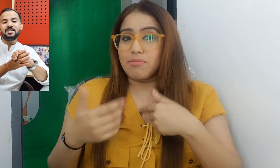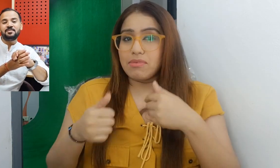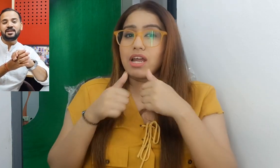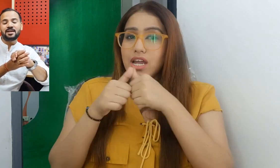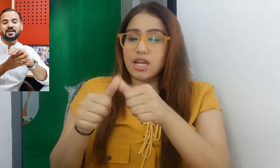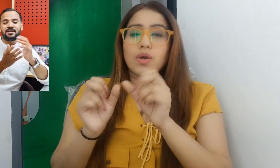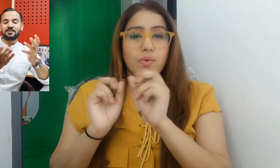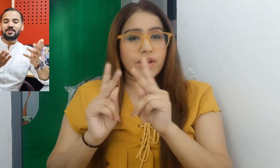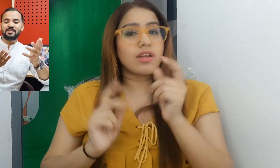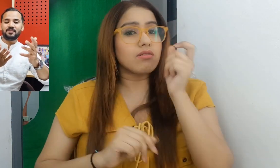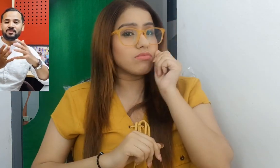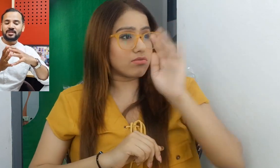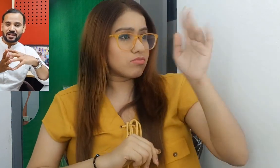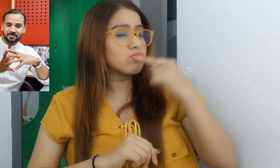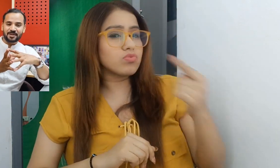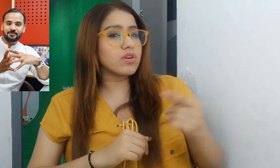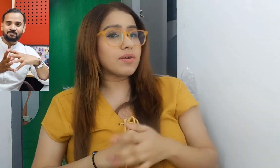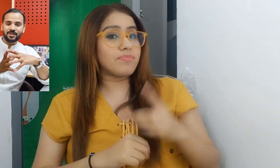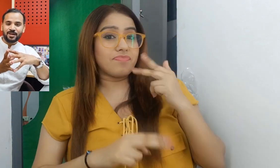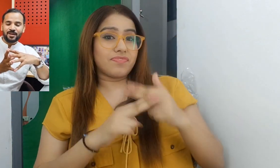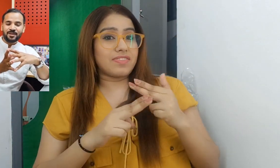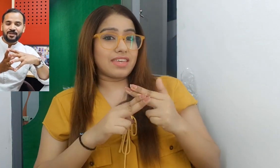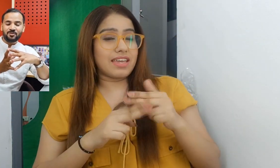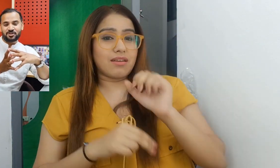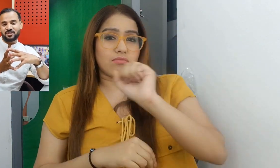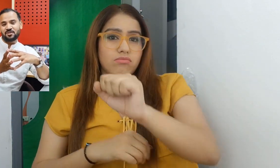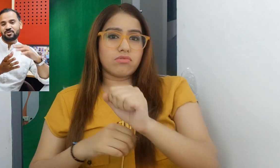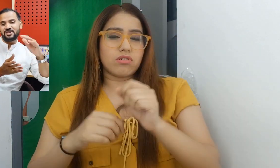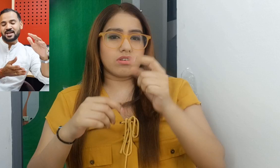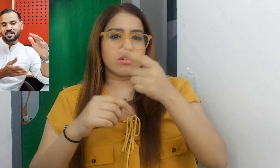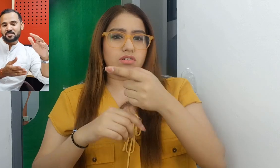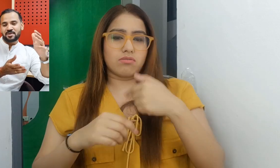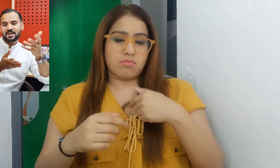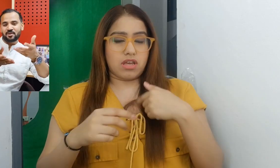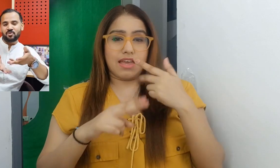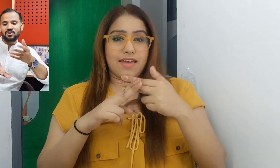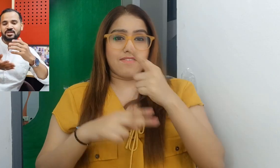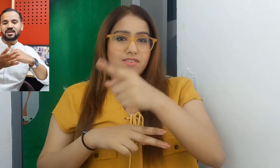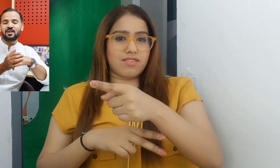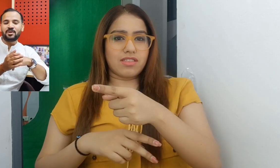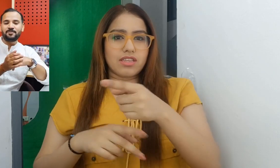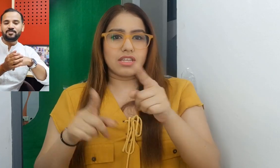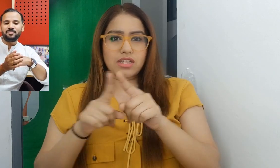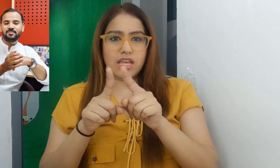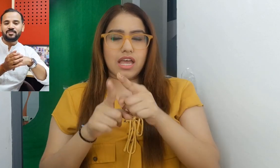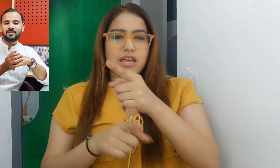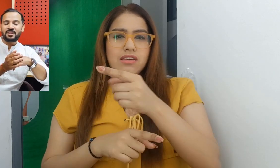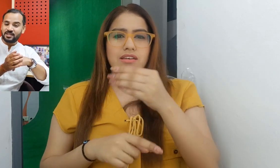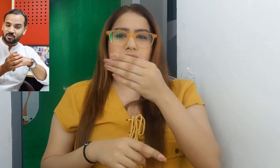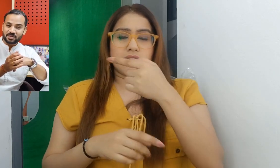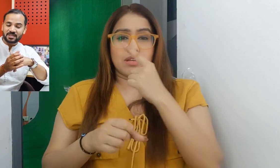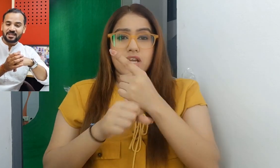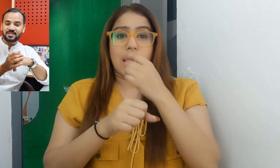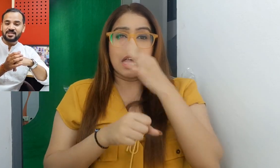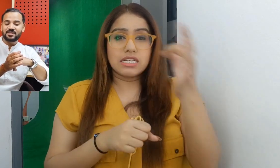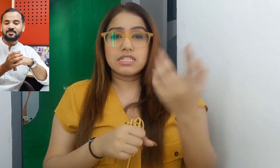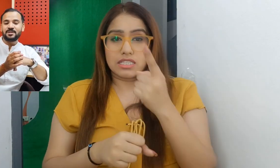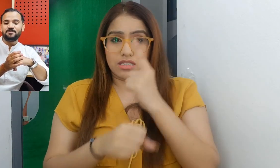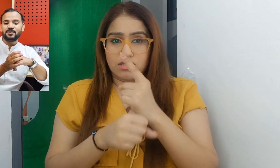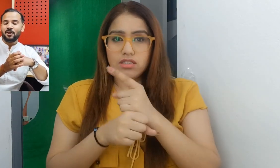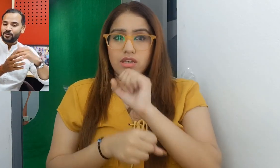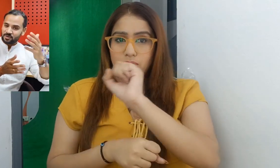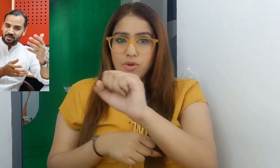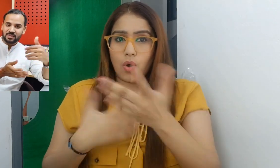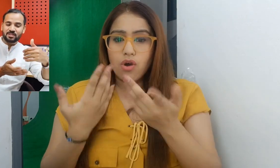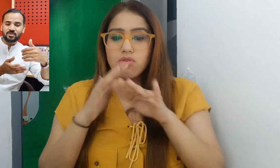हूं। पंडित जी के बेटे ने कहा कि गजब करते हैं। उसने ताना मारा कि जो शिष्य है वो तो सिंहासन पर बैठा है, गुरु नीचे खड़ा हुआ है। राजा को फिर से लज्जा आई, शर्म